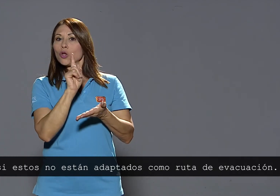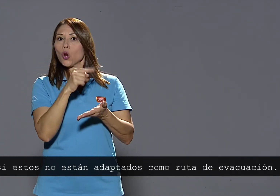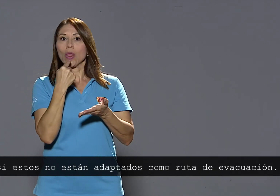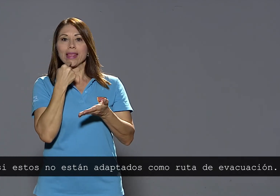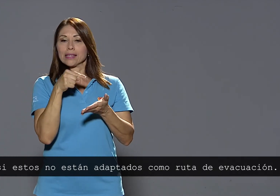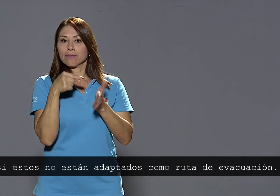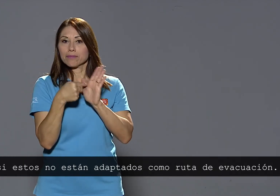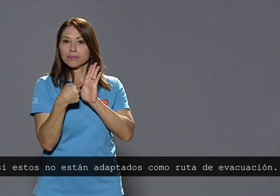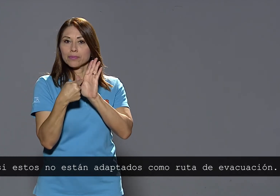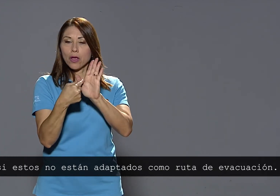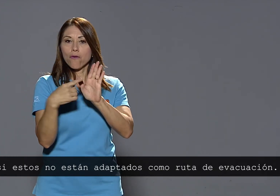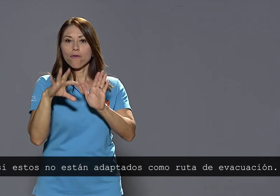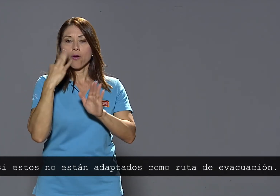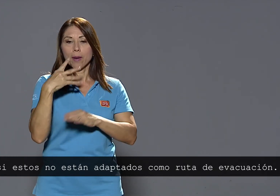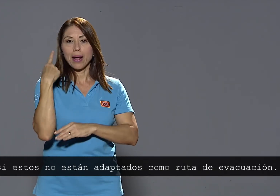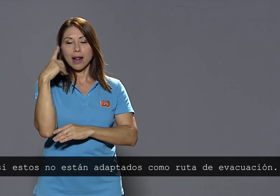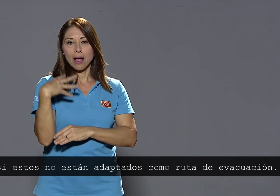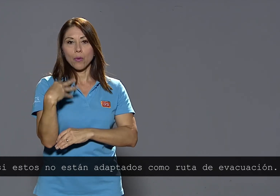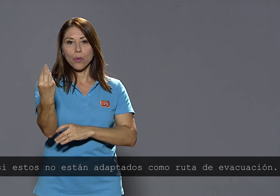ruta de evacuación.